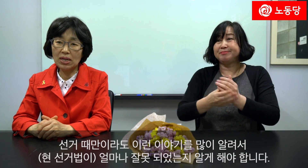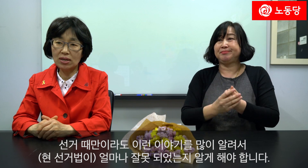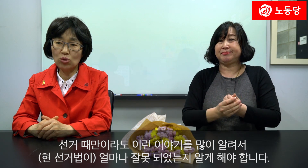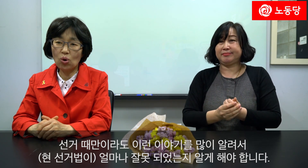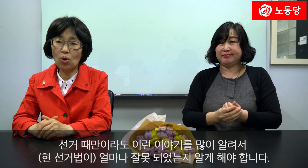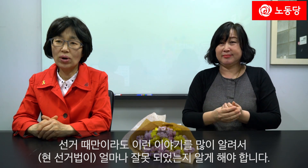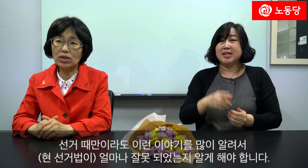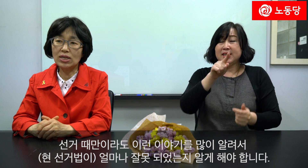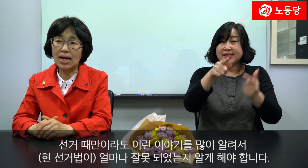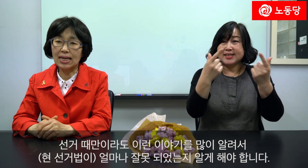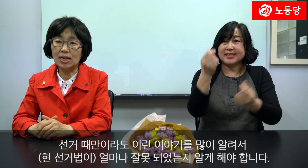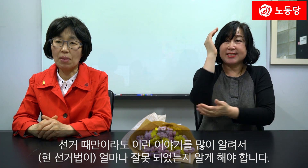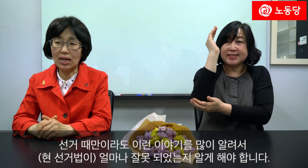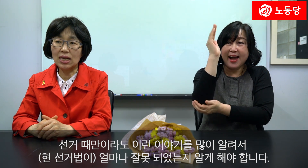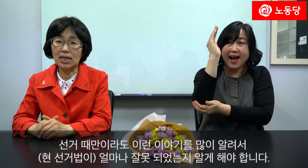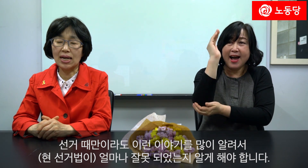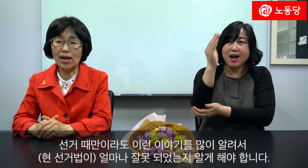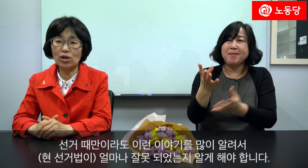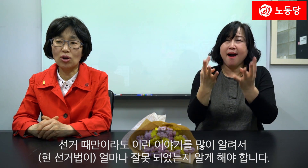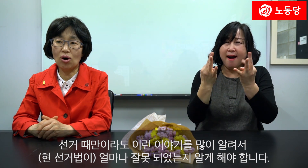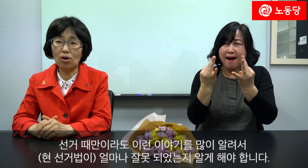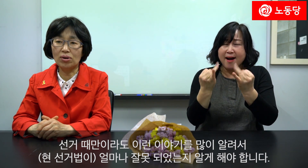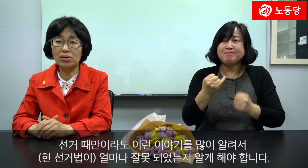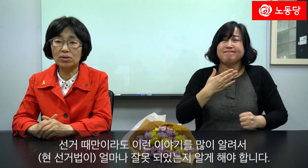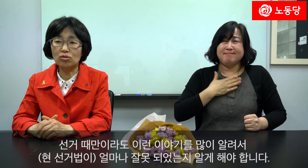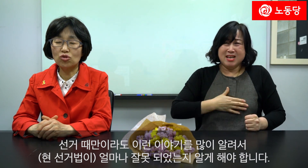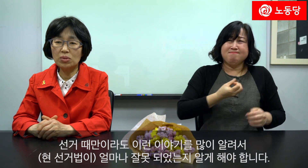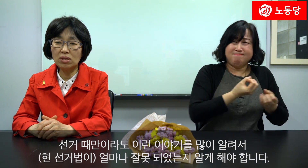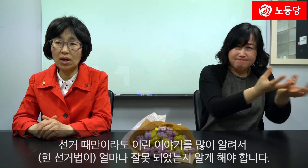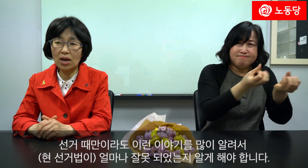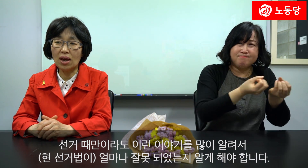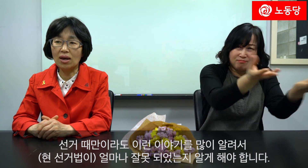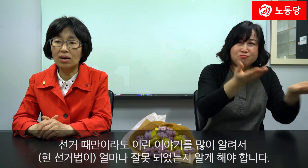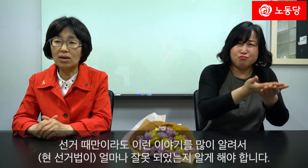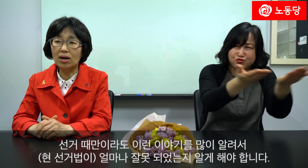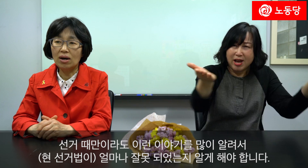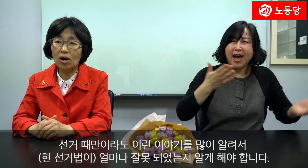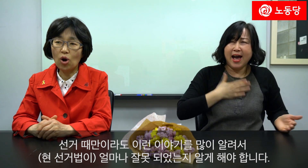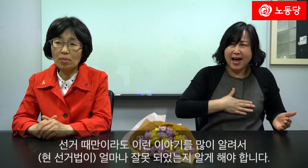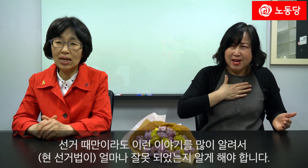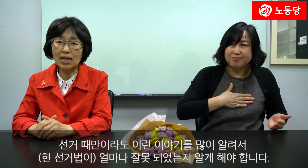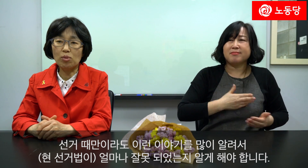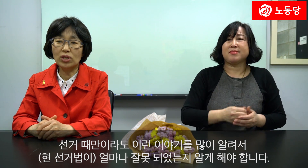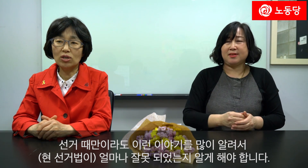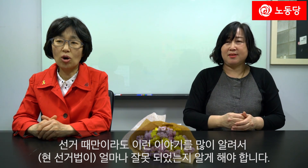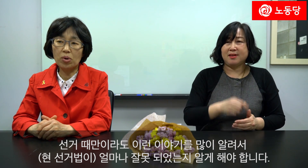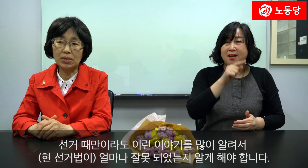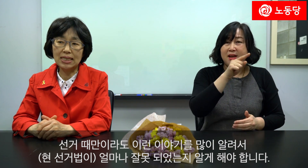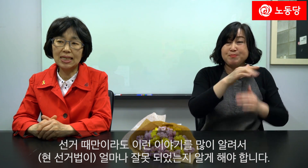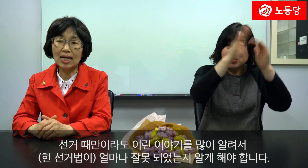선거 때만이라도 이런 이야기를 많이 알려서 국민들에게 얼마나